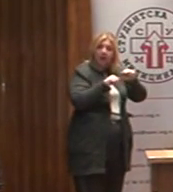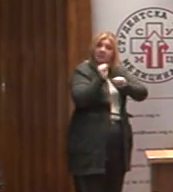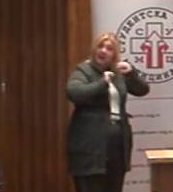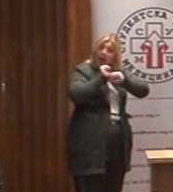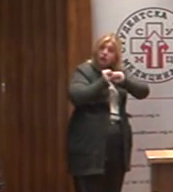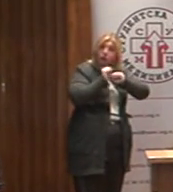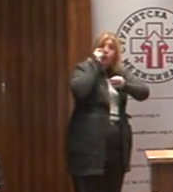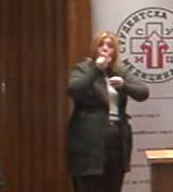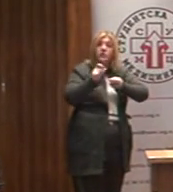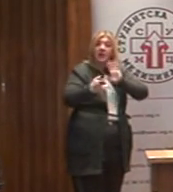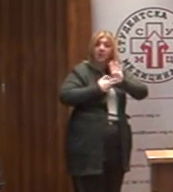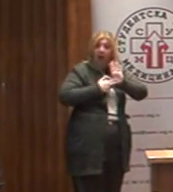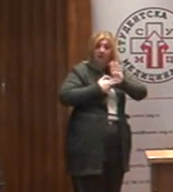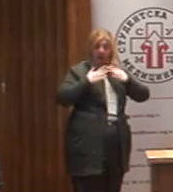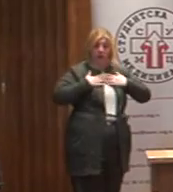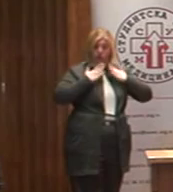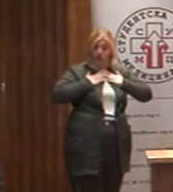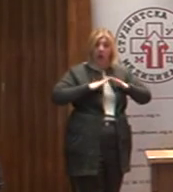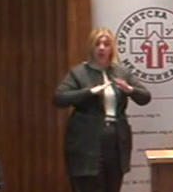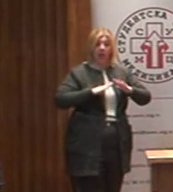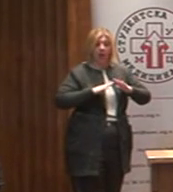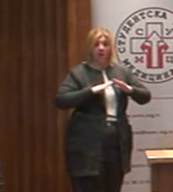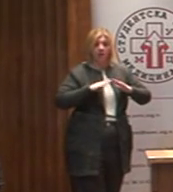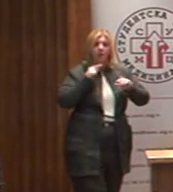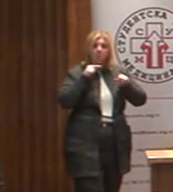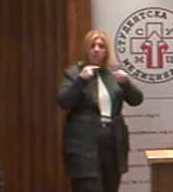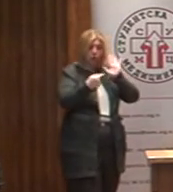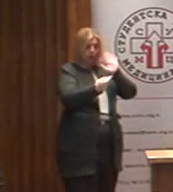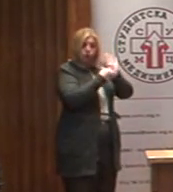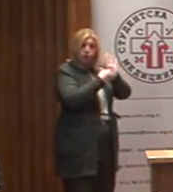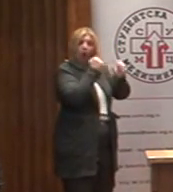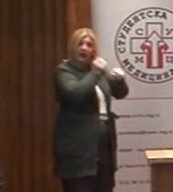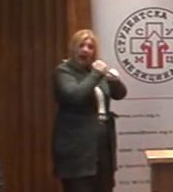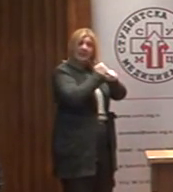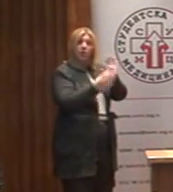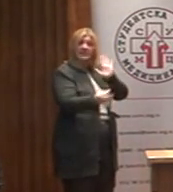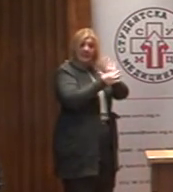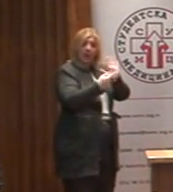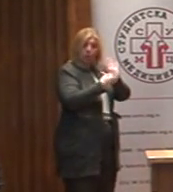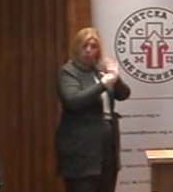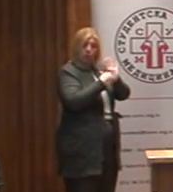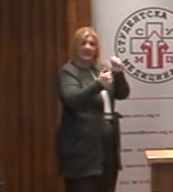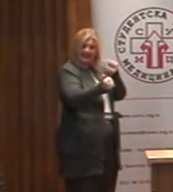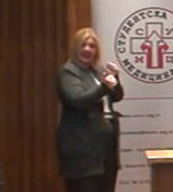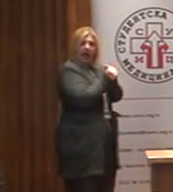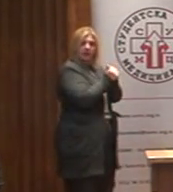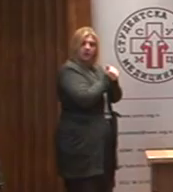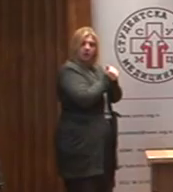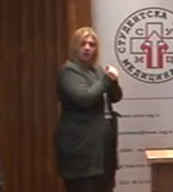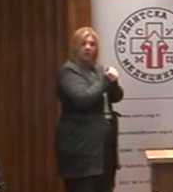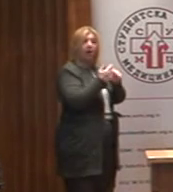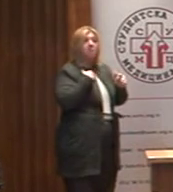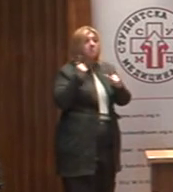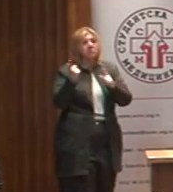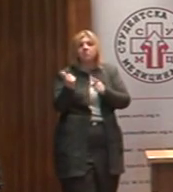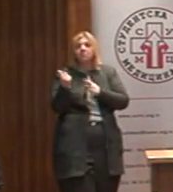skladu sa zakonom. I naša je želja upravo da to radimo na tom cilju svi zajedno. Stupljeno je kontakt sa gradskom